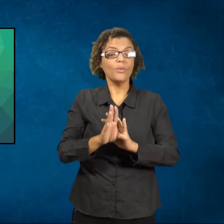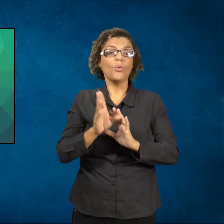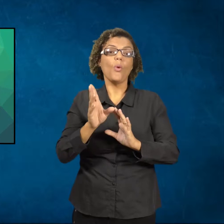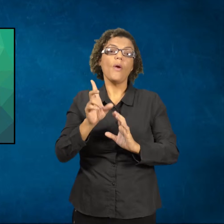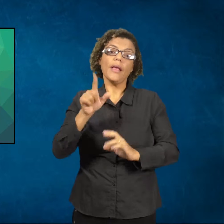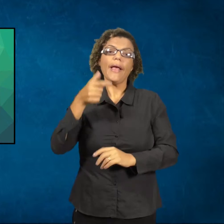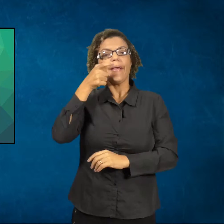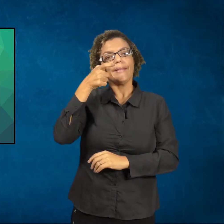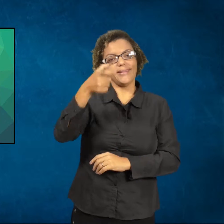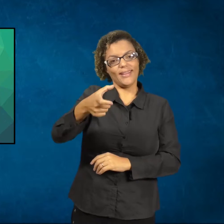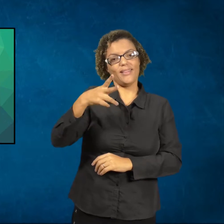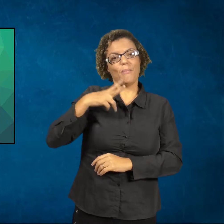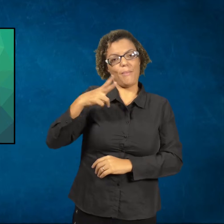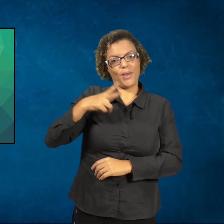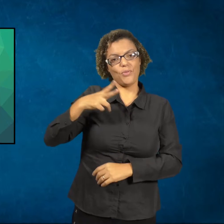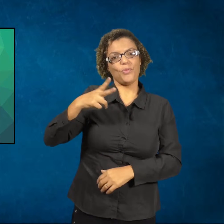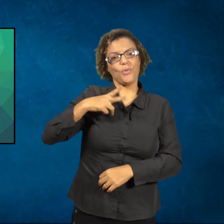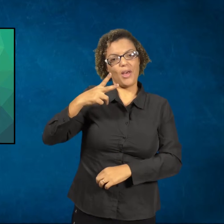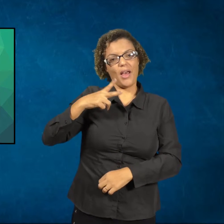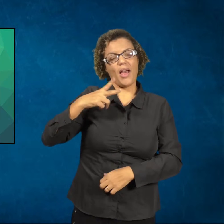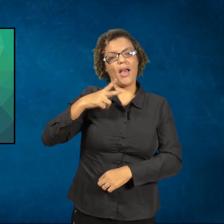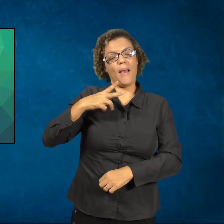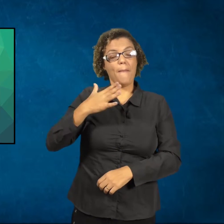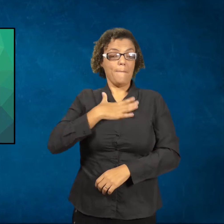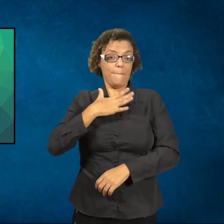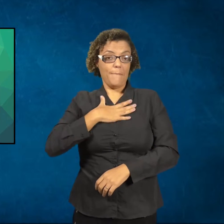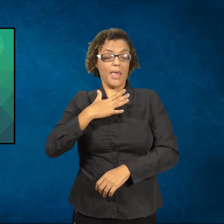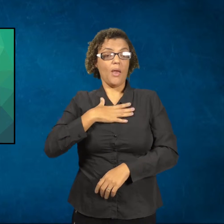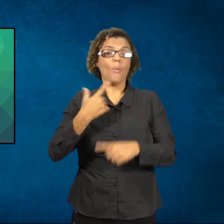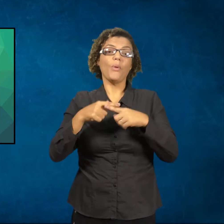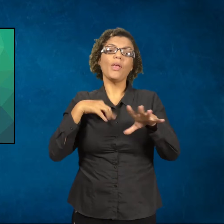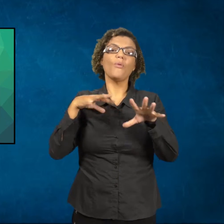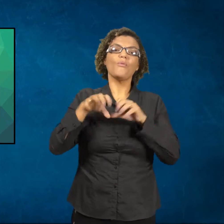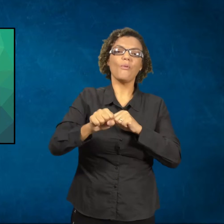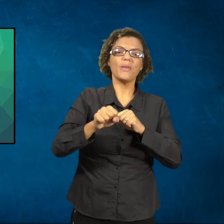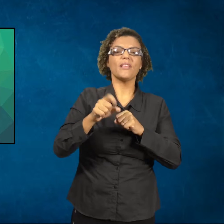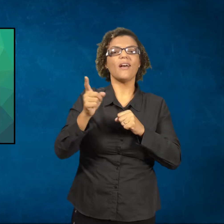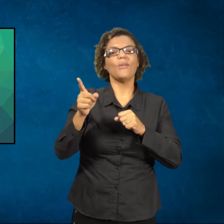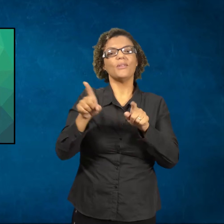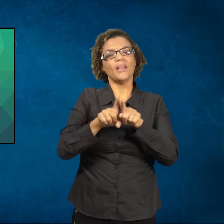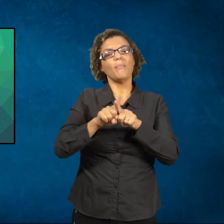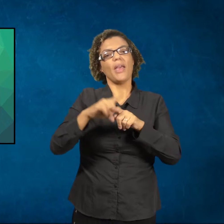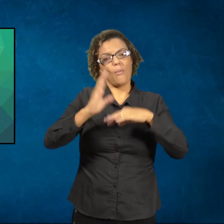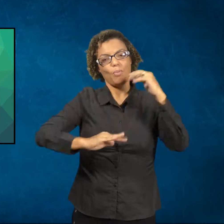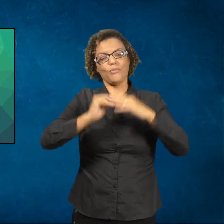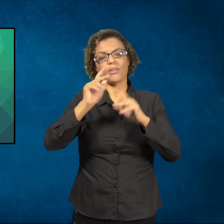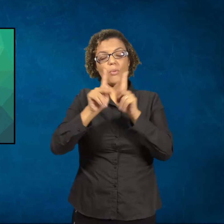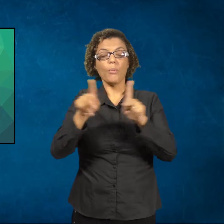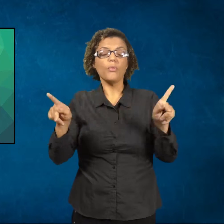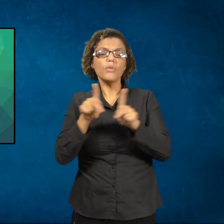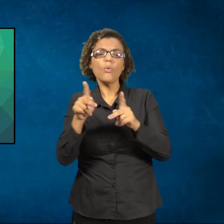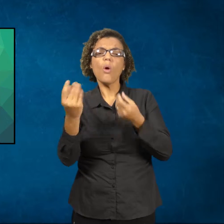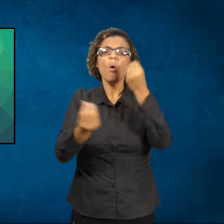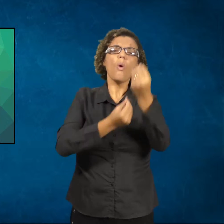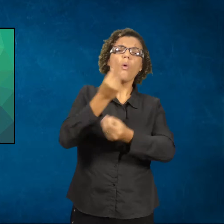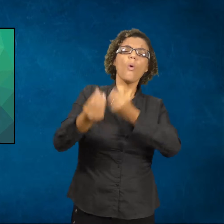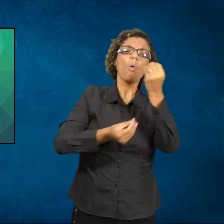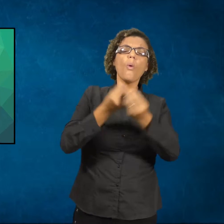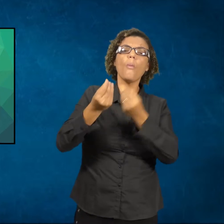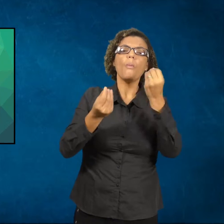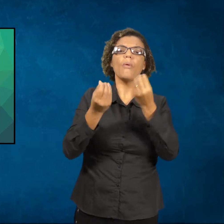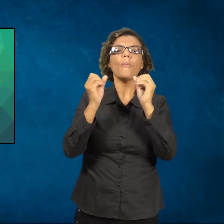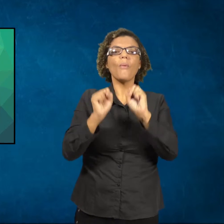particular, né, porque por causa da minha formação, sou professor e tal, de que maneira que eu posso me utilizar